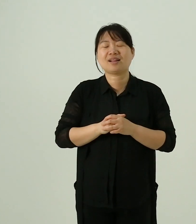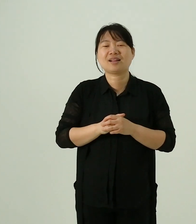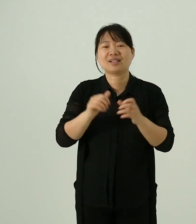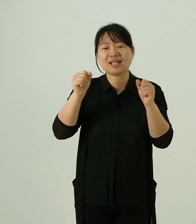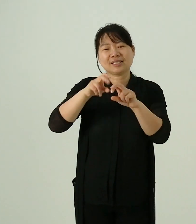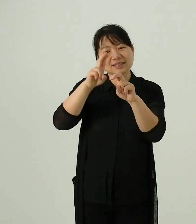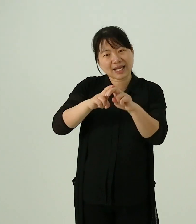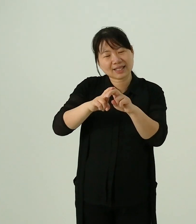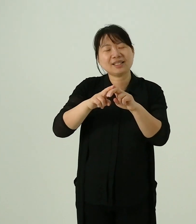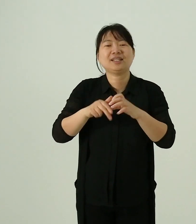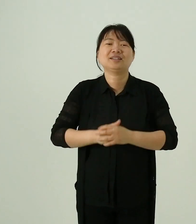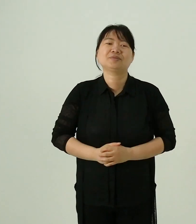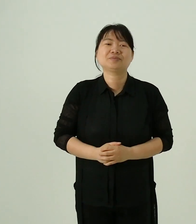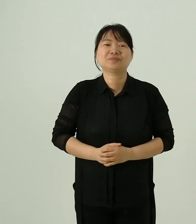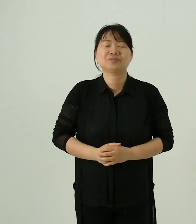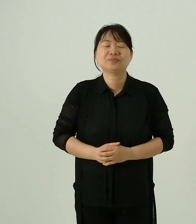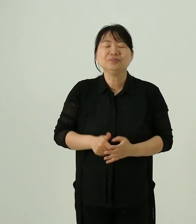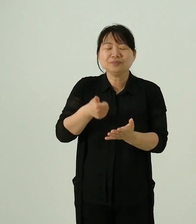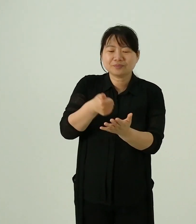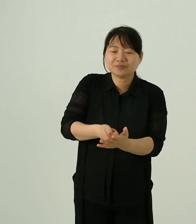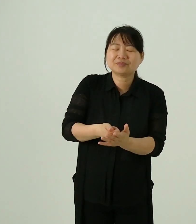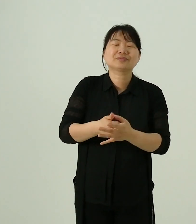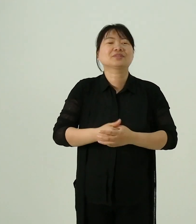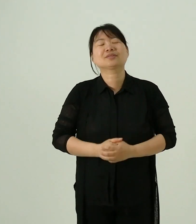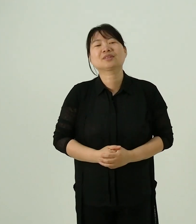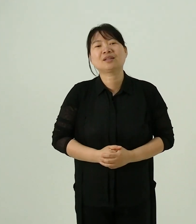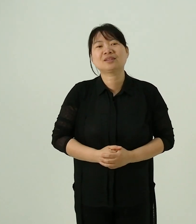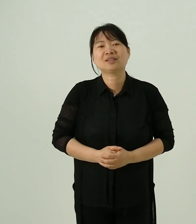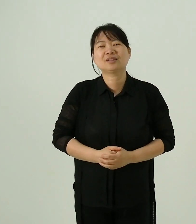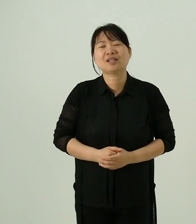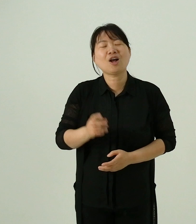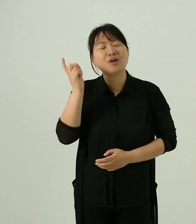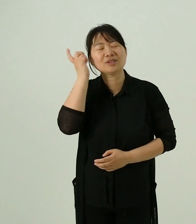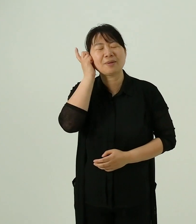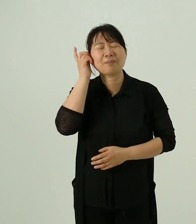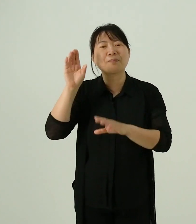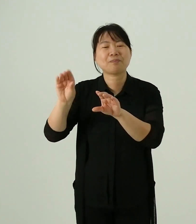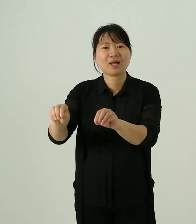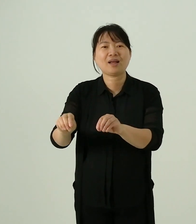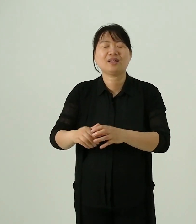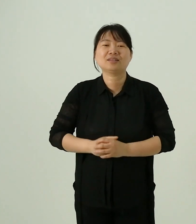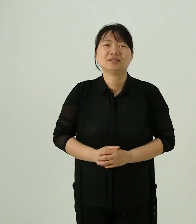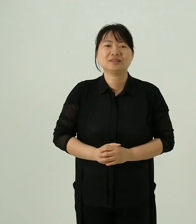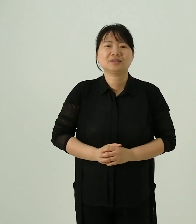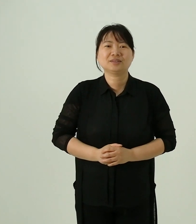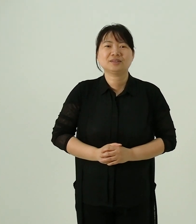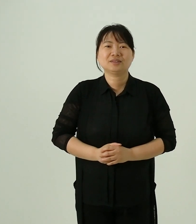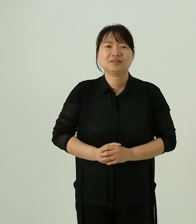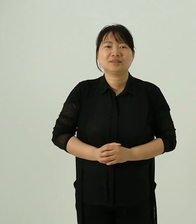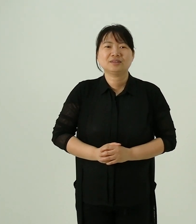그 처소에서라도 엎드려서 다 휴대폰 꺼놓고,